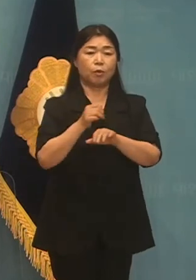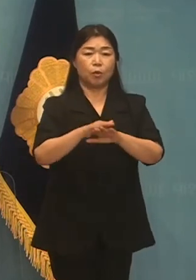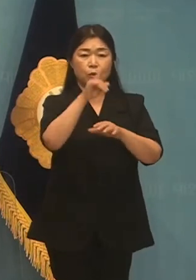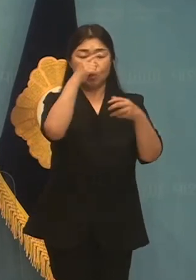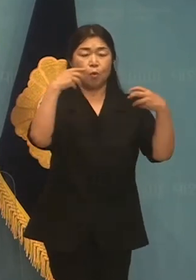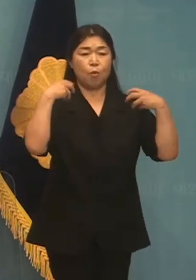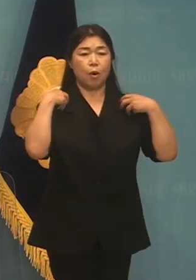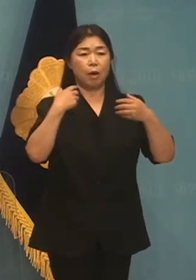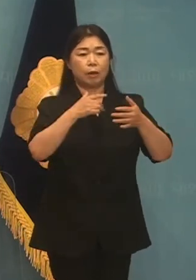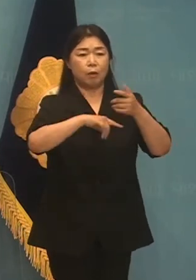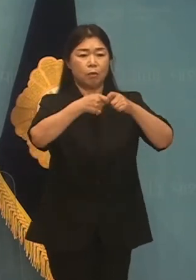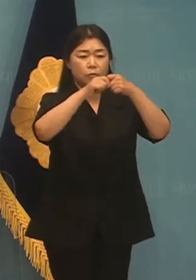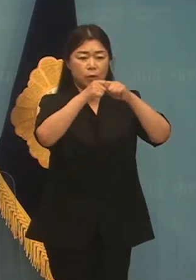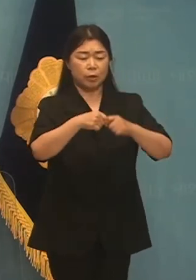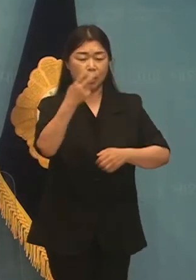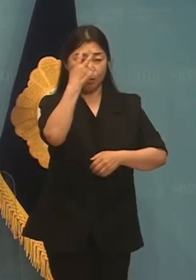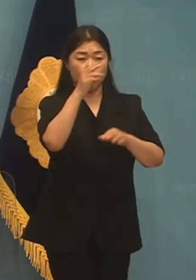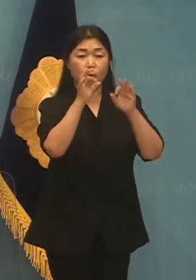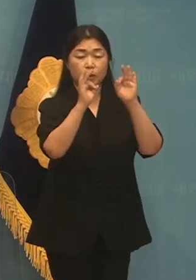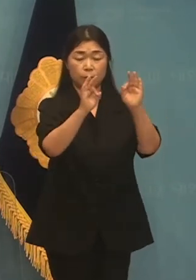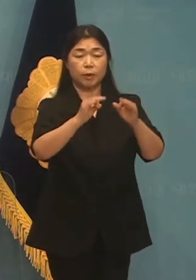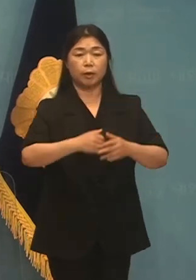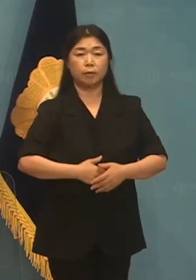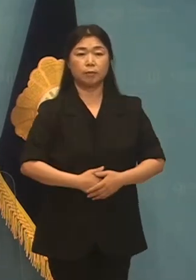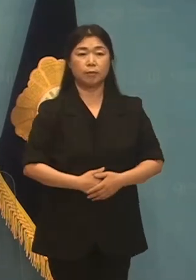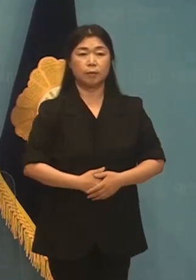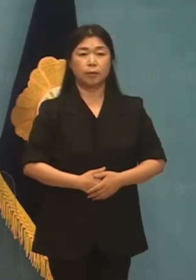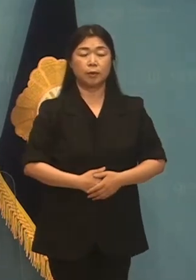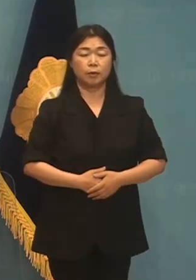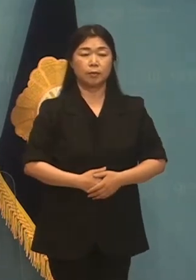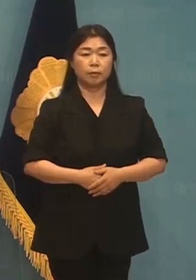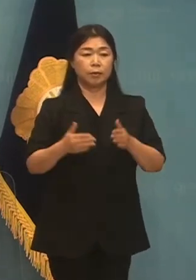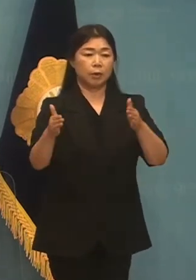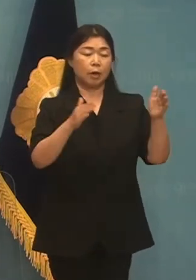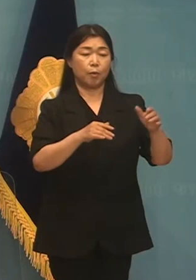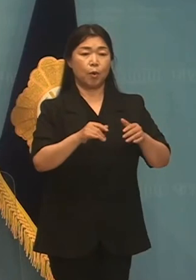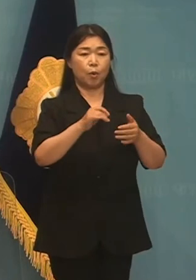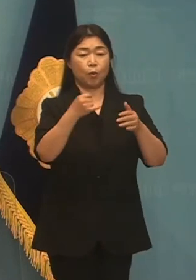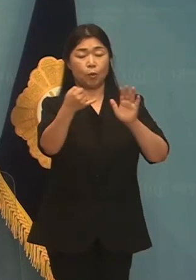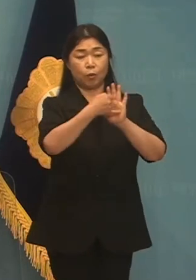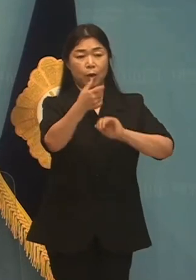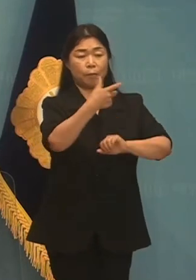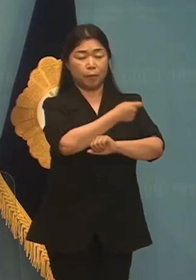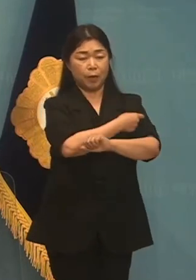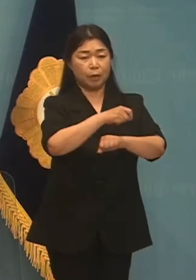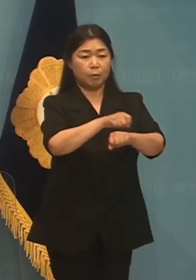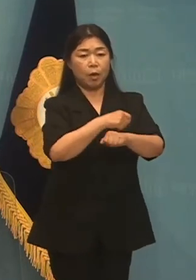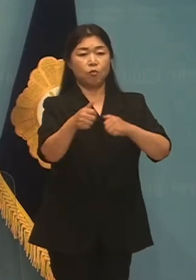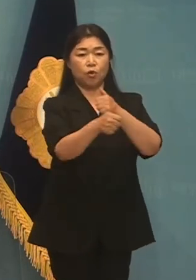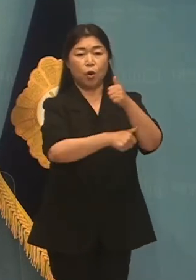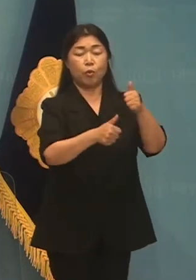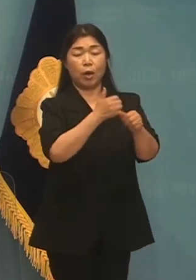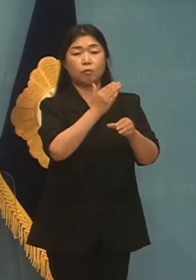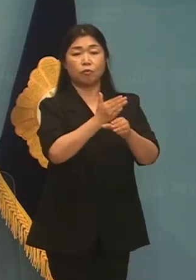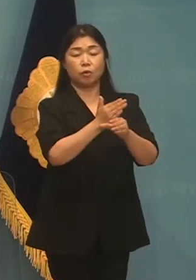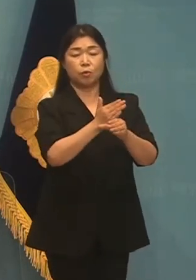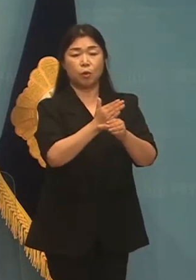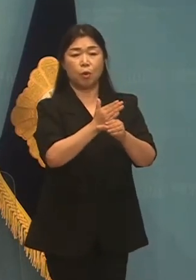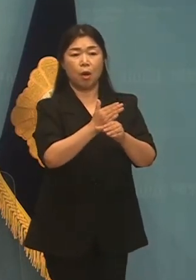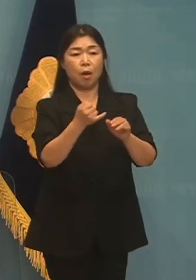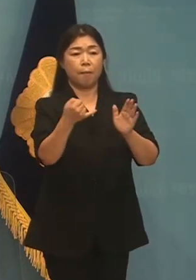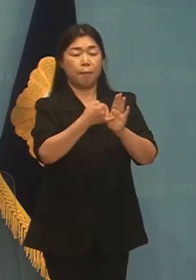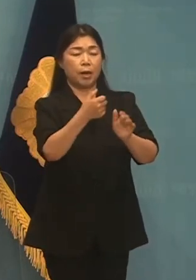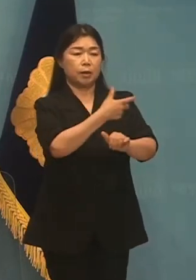정부와 구체적으로 살피겠습니다. 다음 코로나 백신 치료제 투기를 중심으로 백신